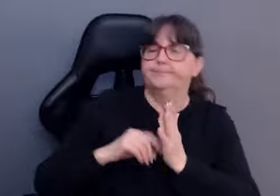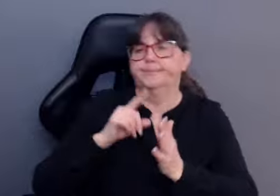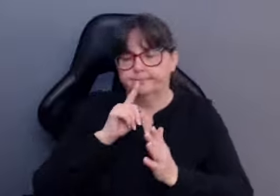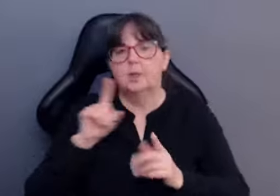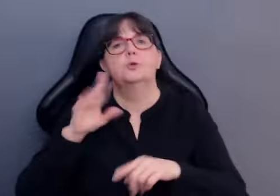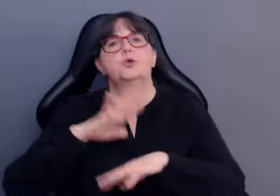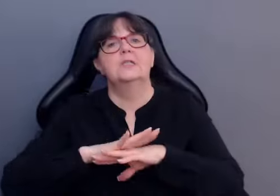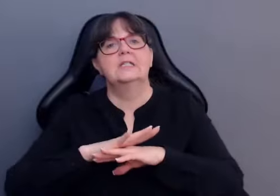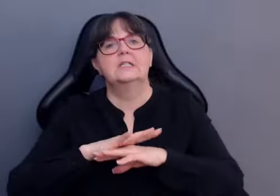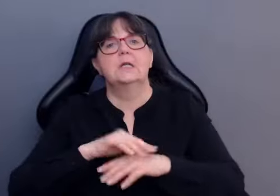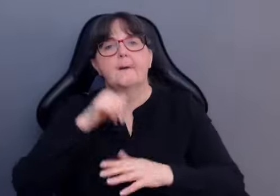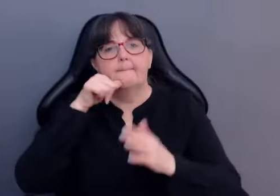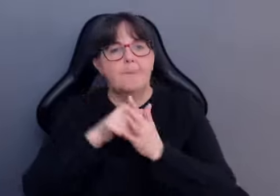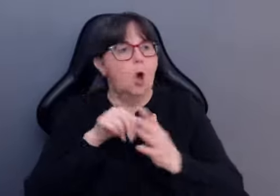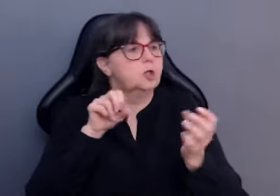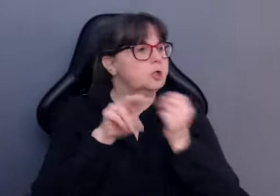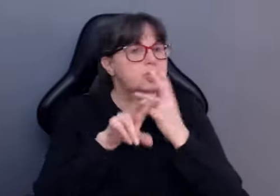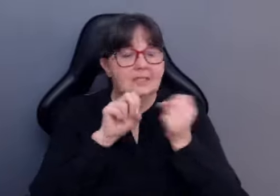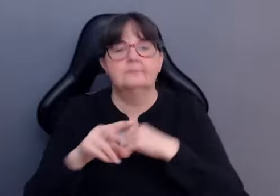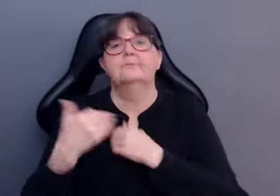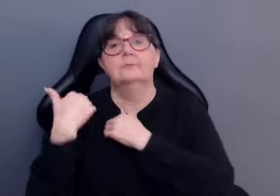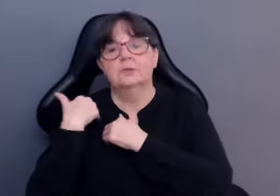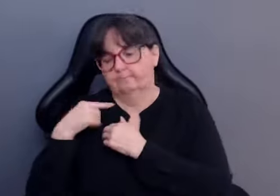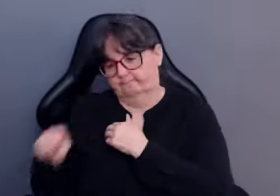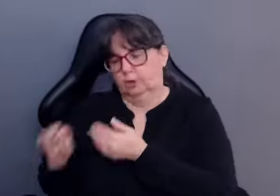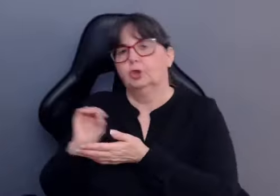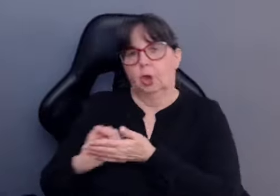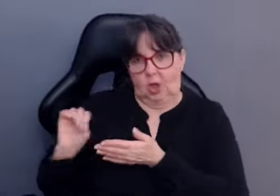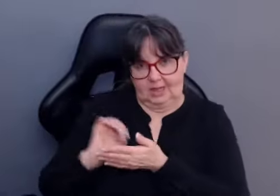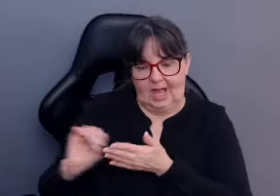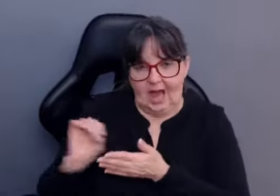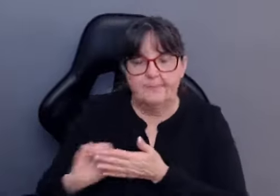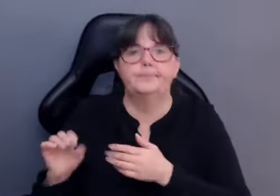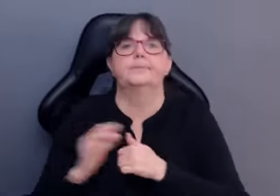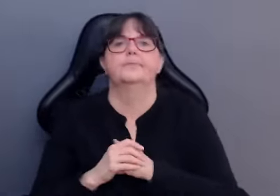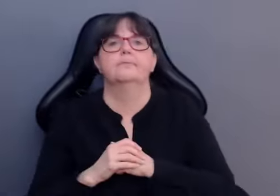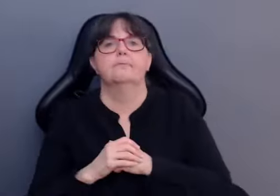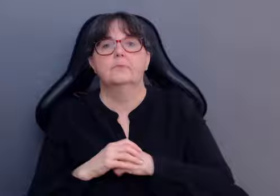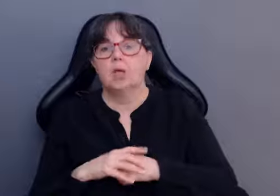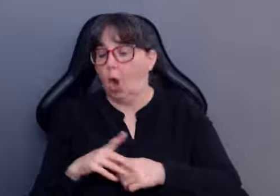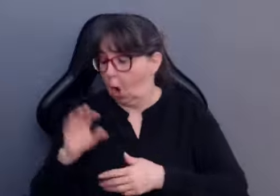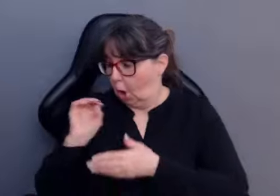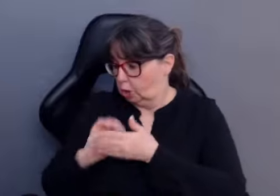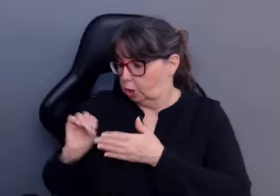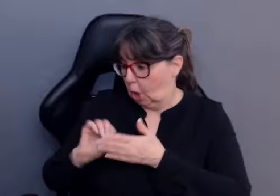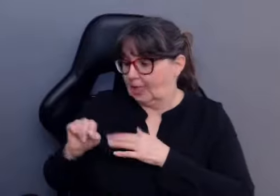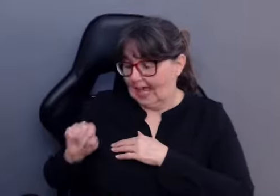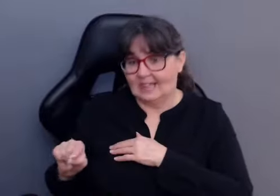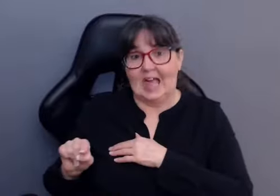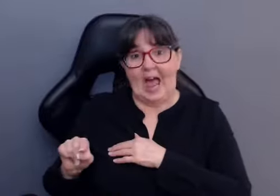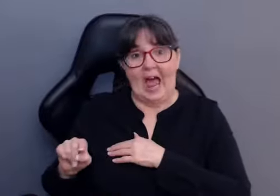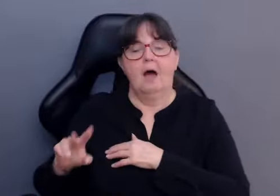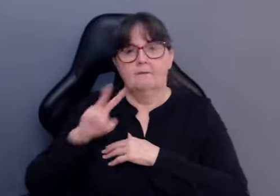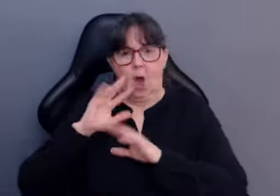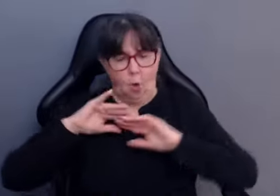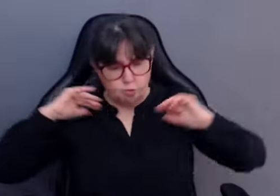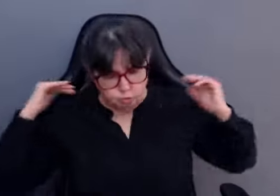l'organisme. L'ensemble ou une partie des pouvoirs du secrétaire peut être délégué par le